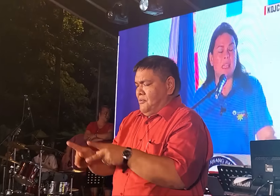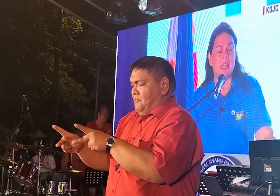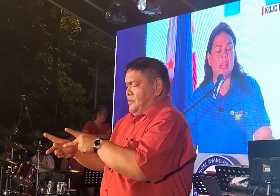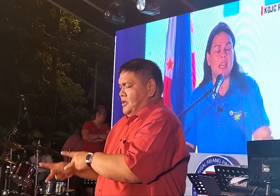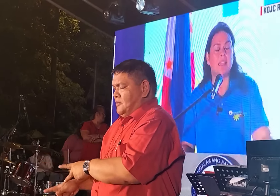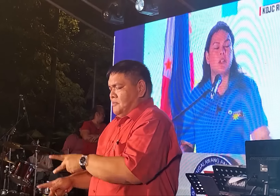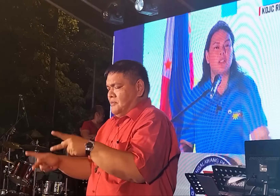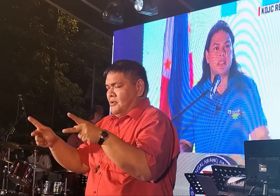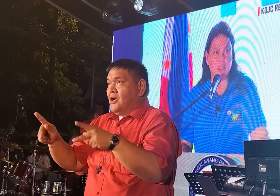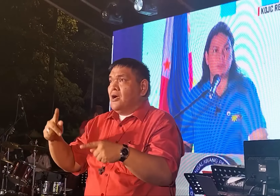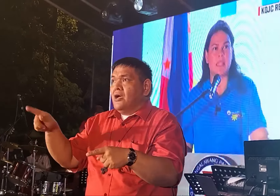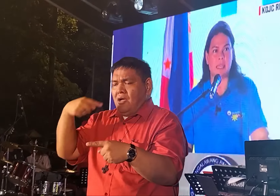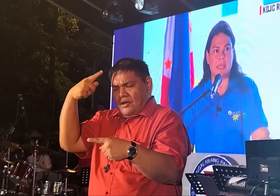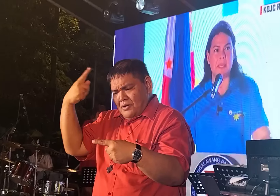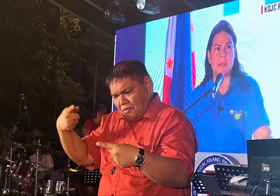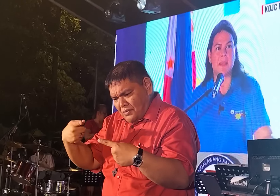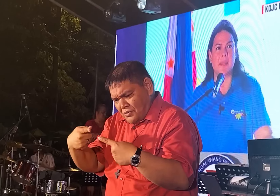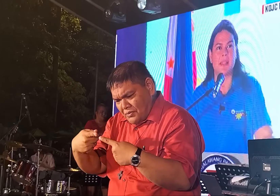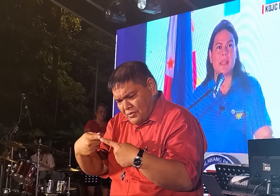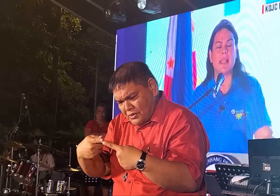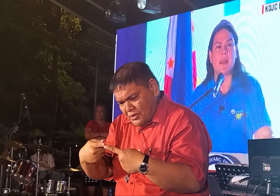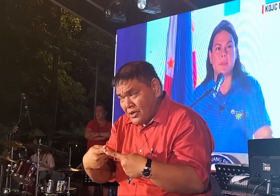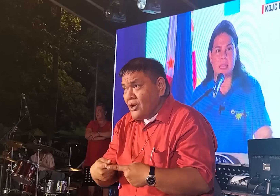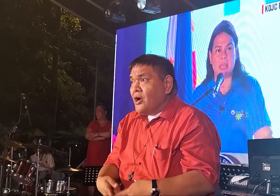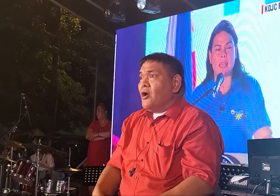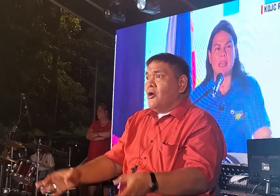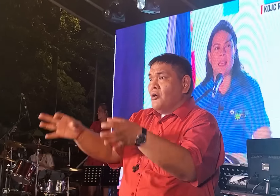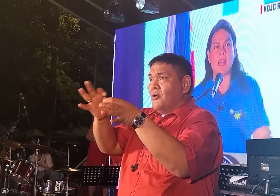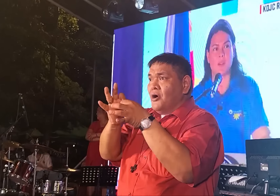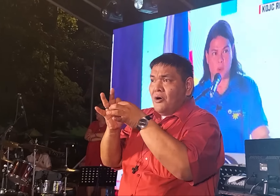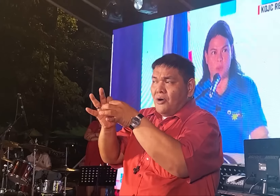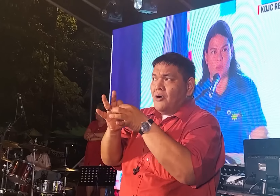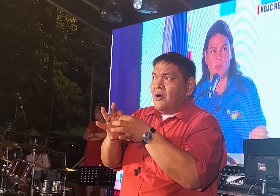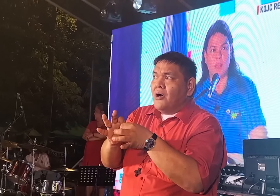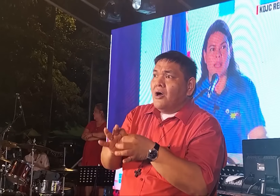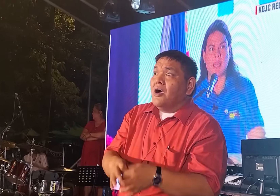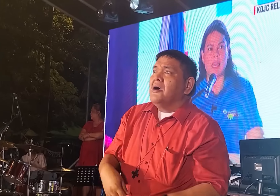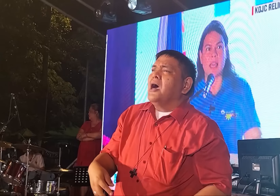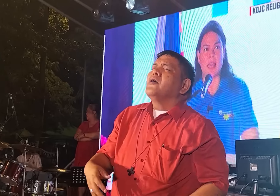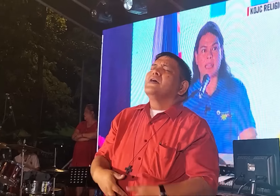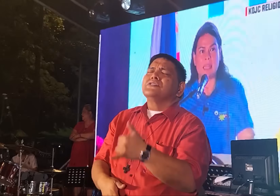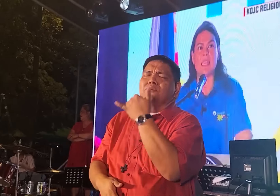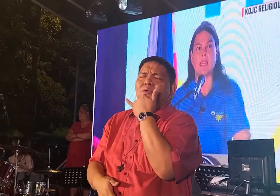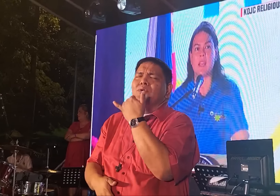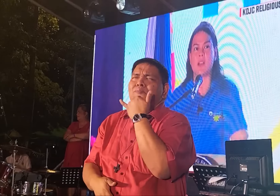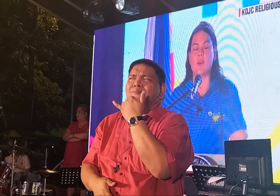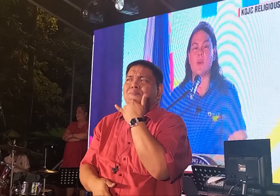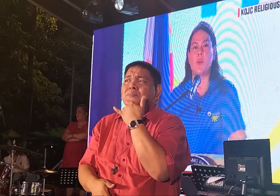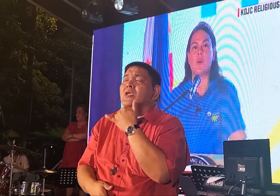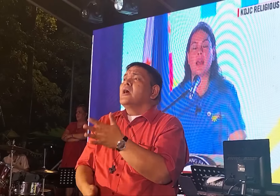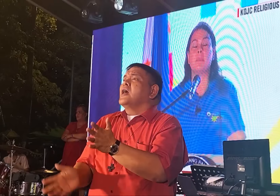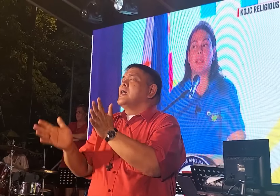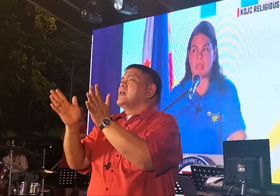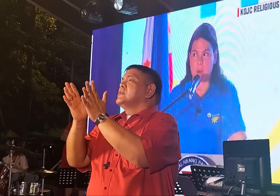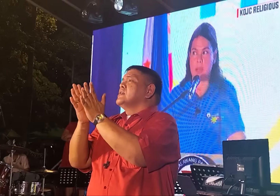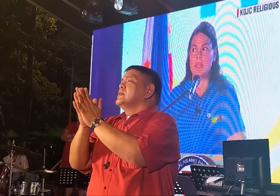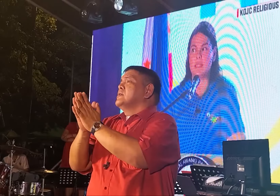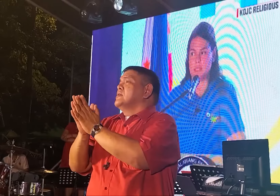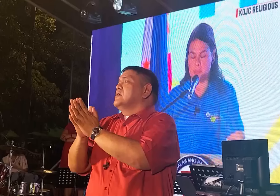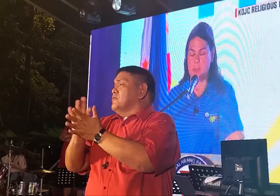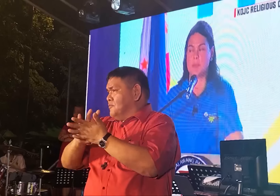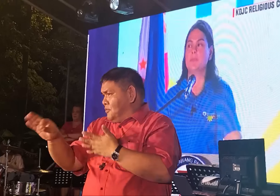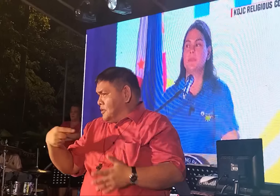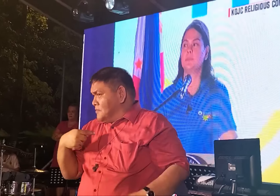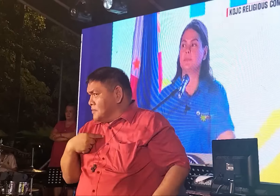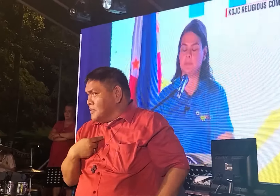unity and continuity. Nagkamali ako. Kaya hinihingi ko ang